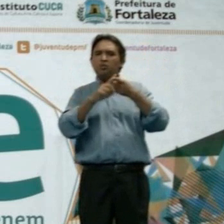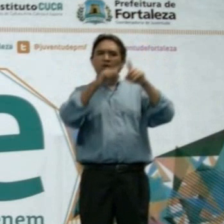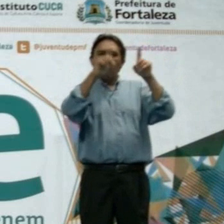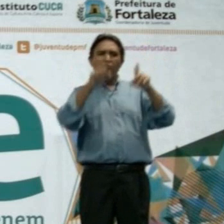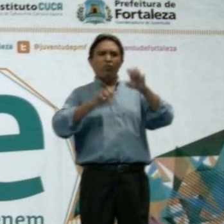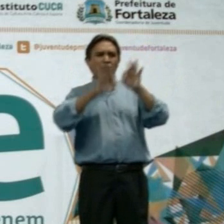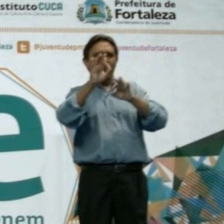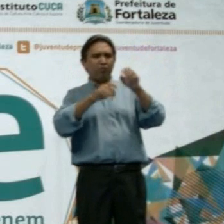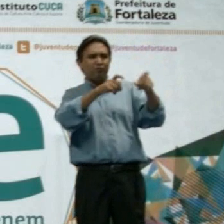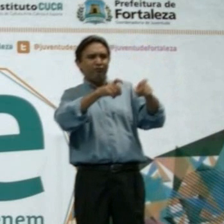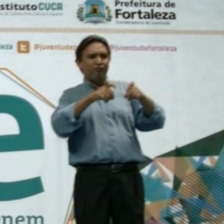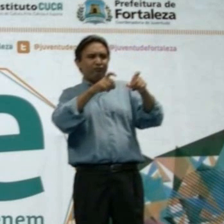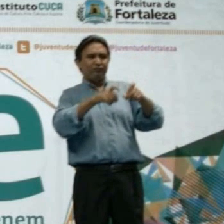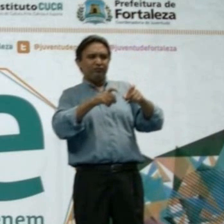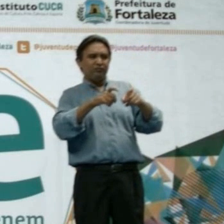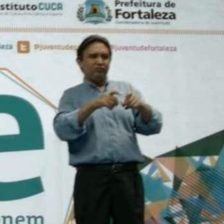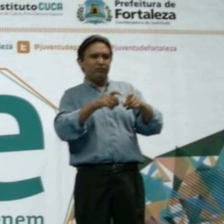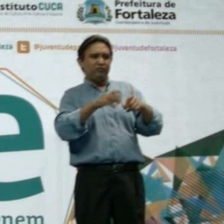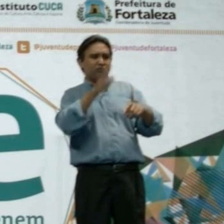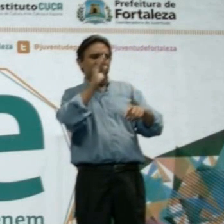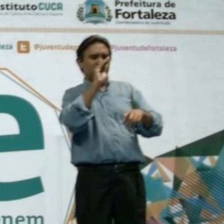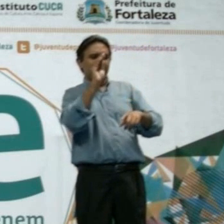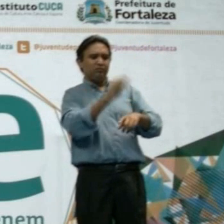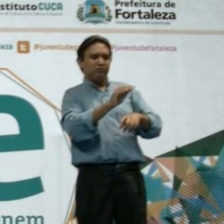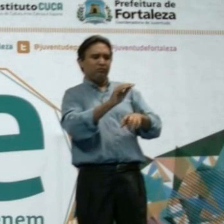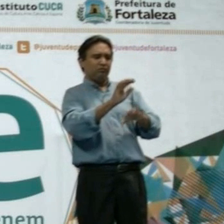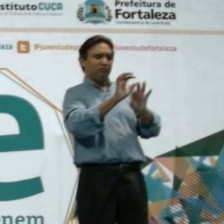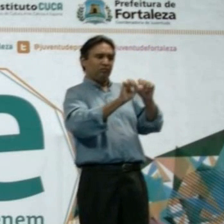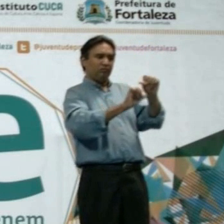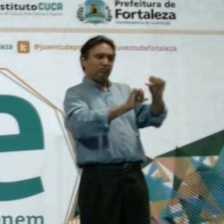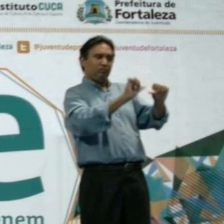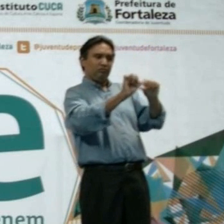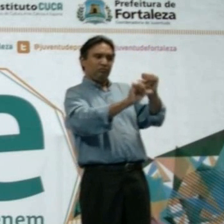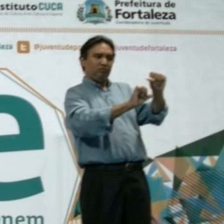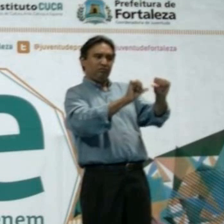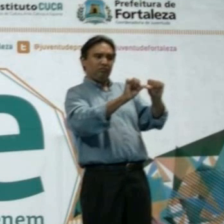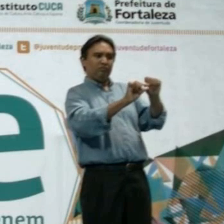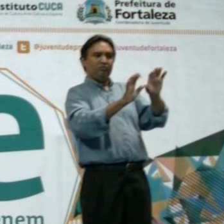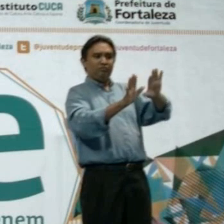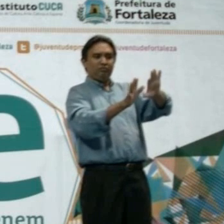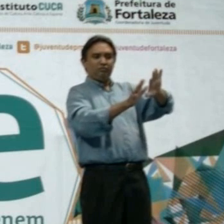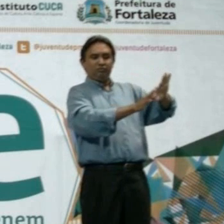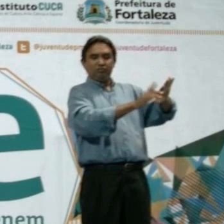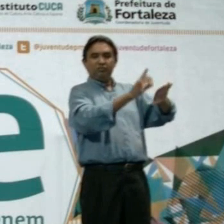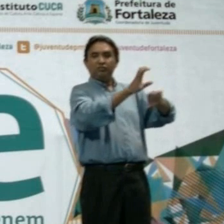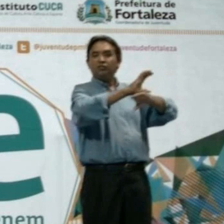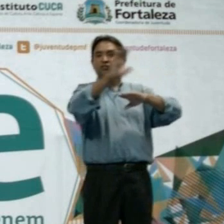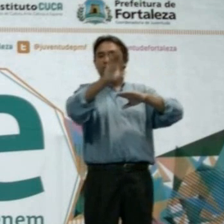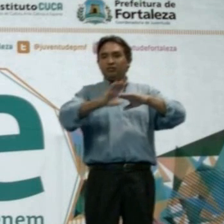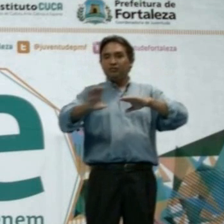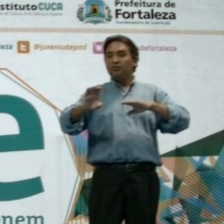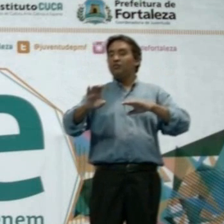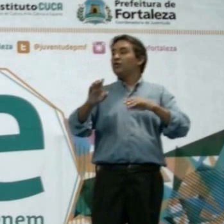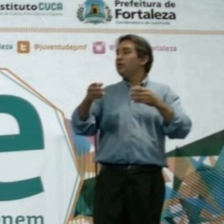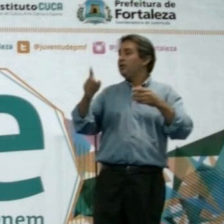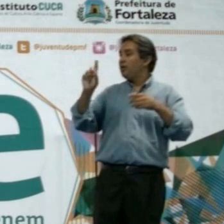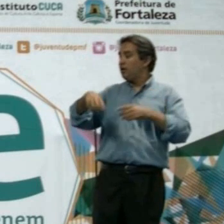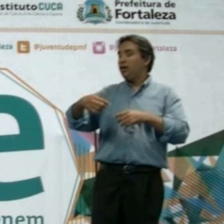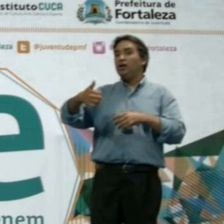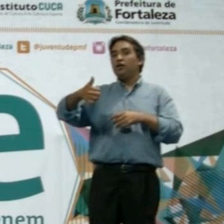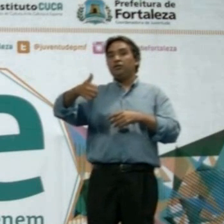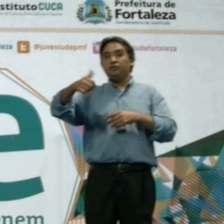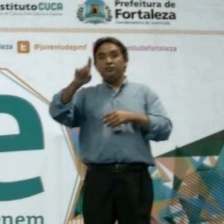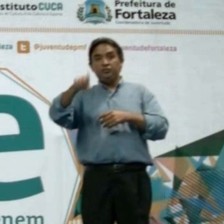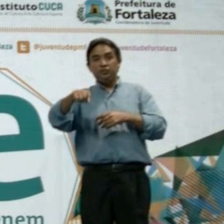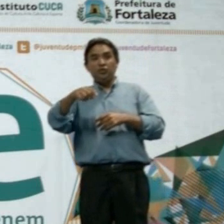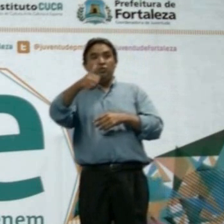agrícola, esses seriam modificados. Então, a nossa Constituição que ficou pronta foi a